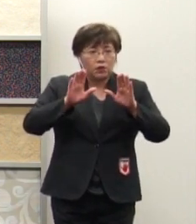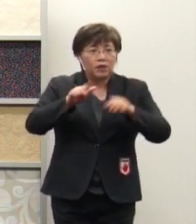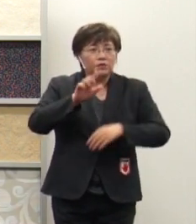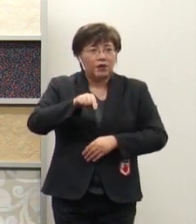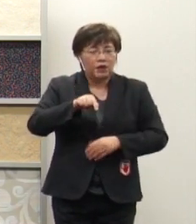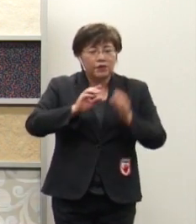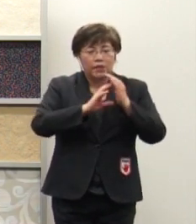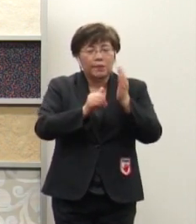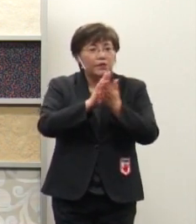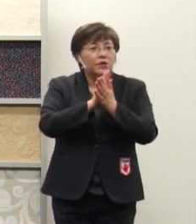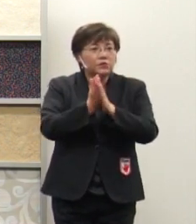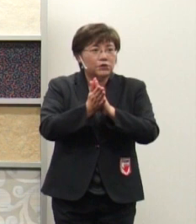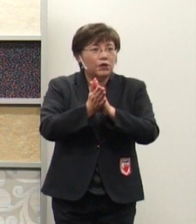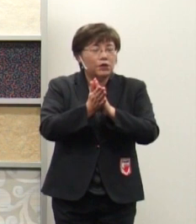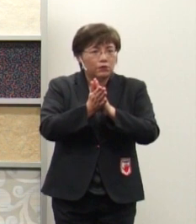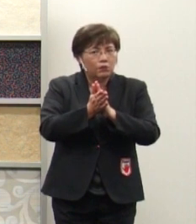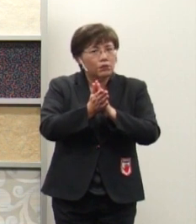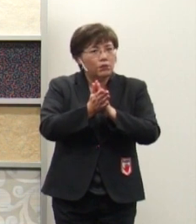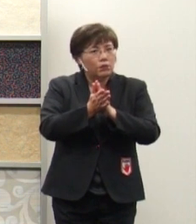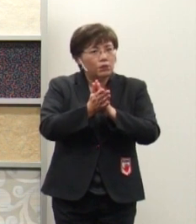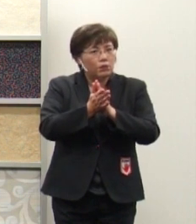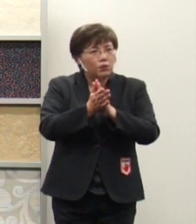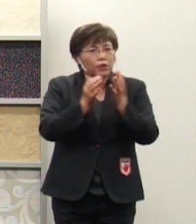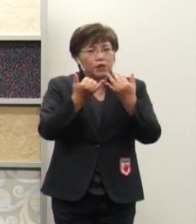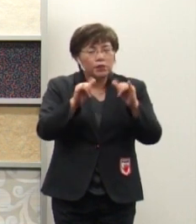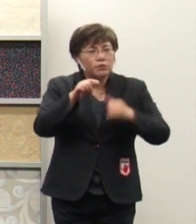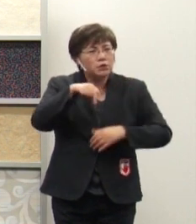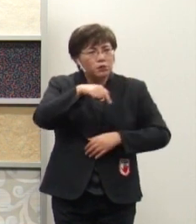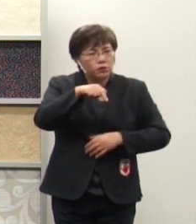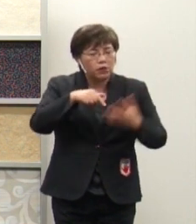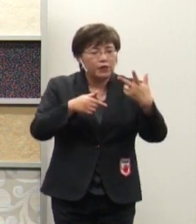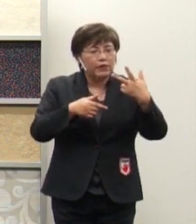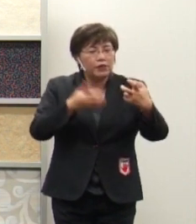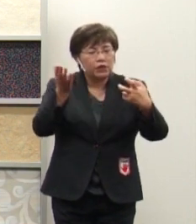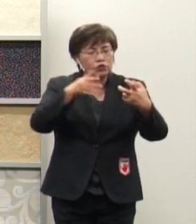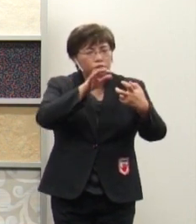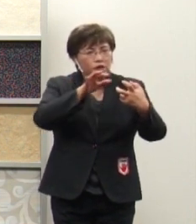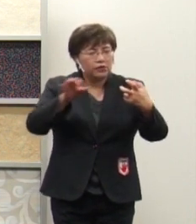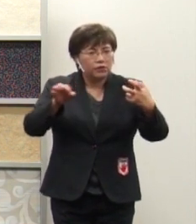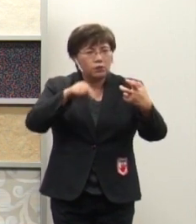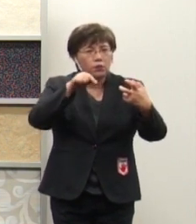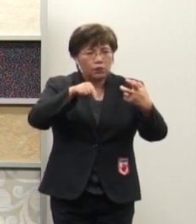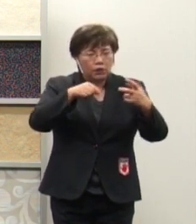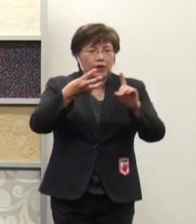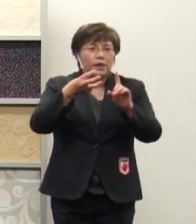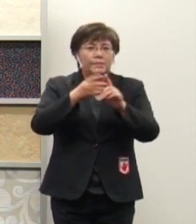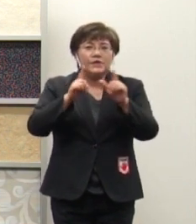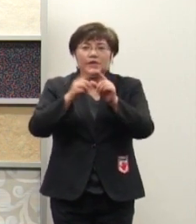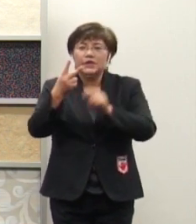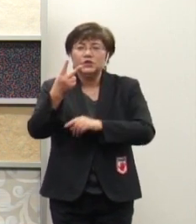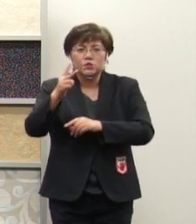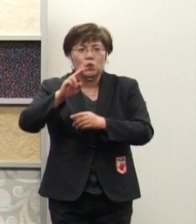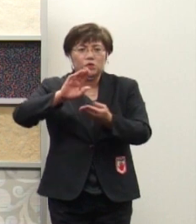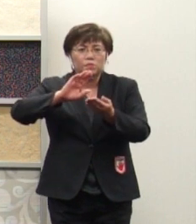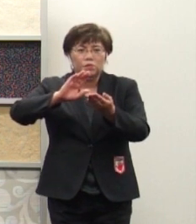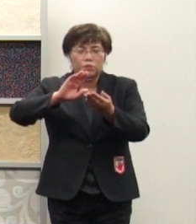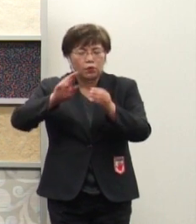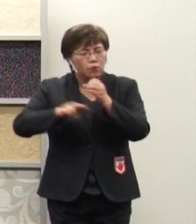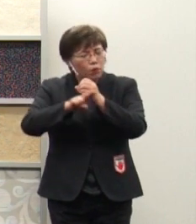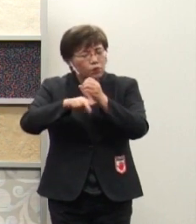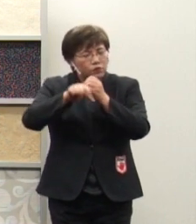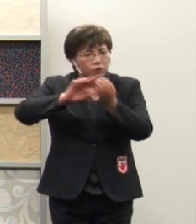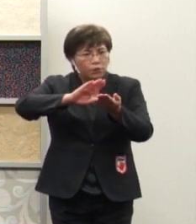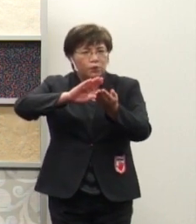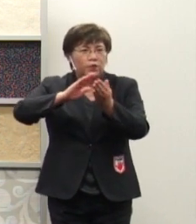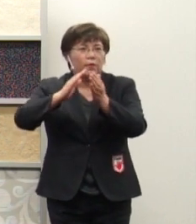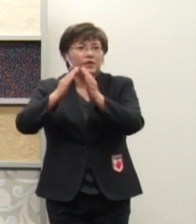方がですね、もうすでにオミクロンの BA2 に移行しているということでもあります